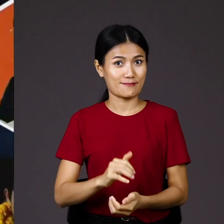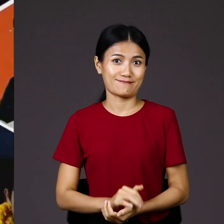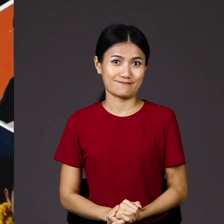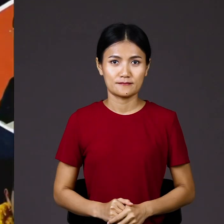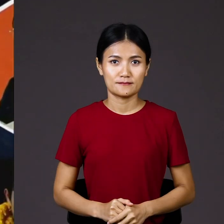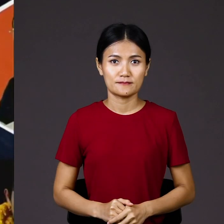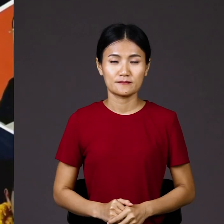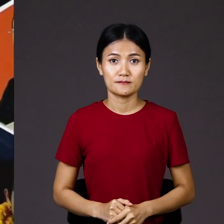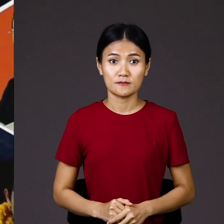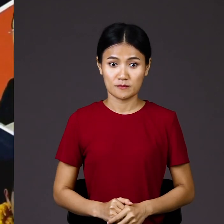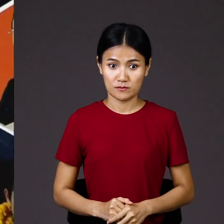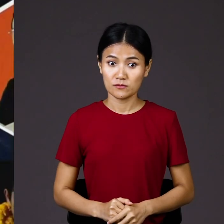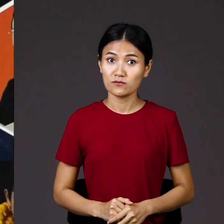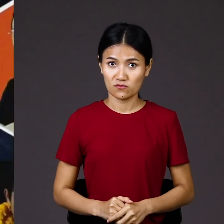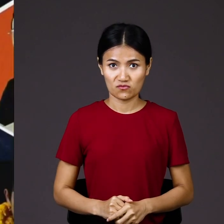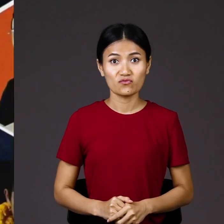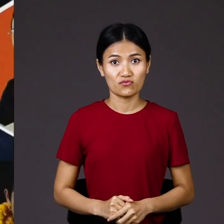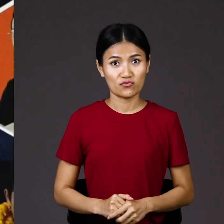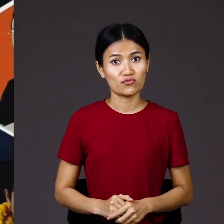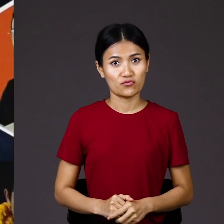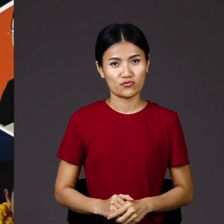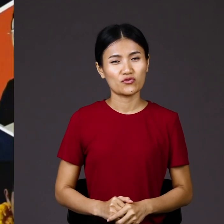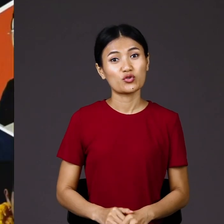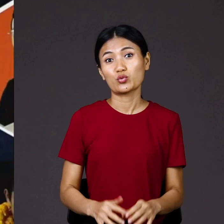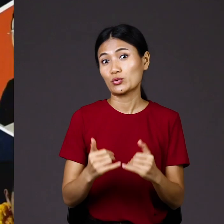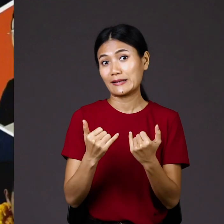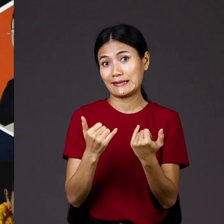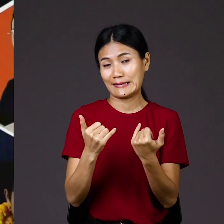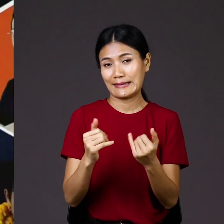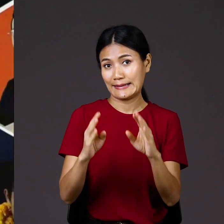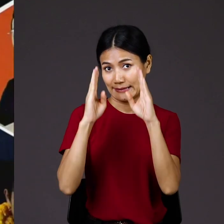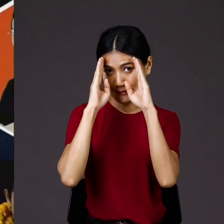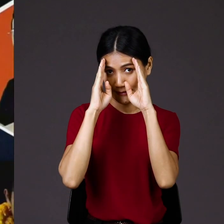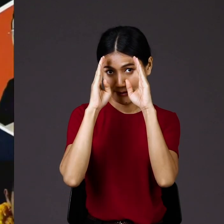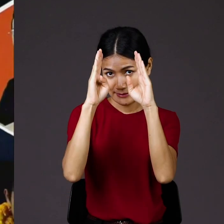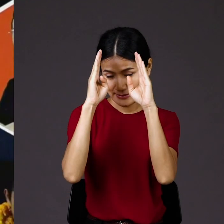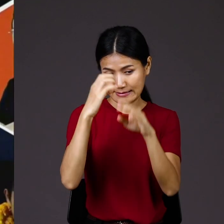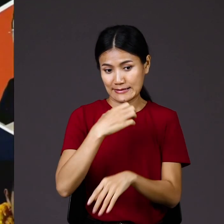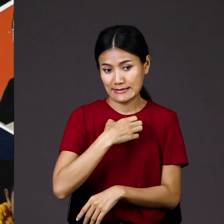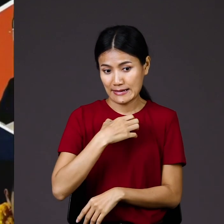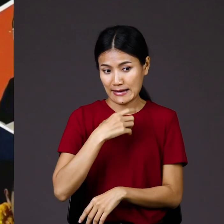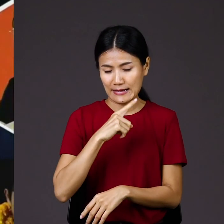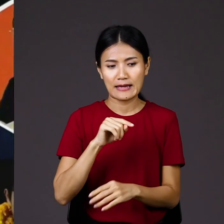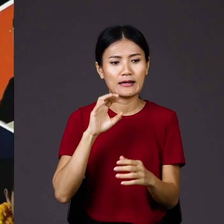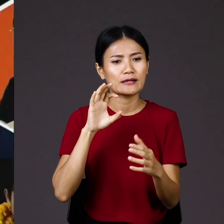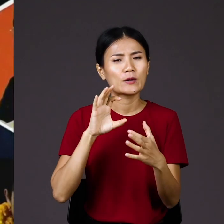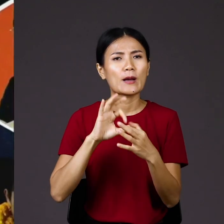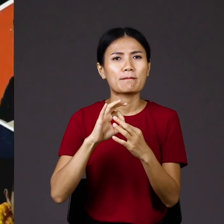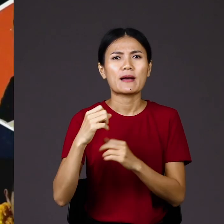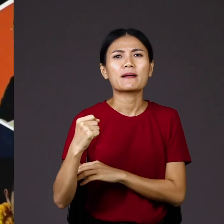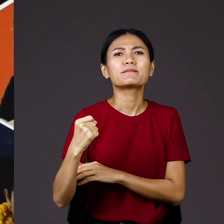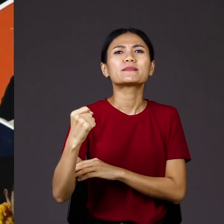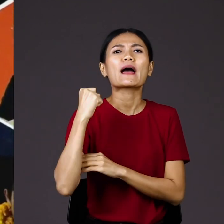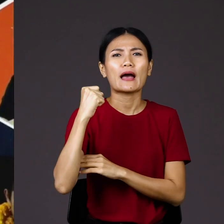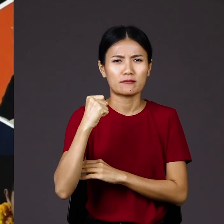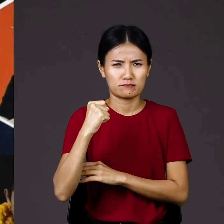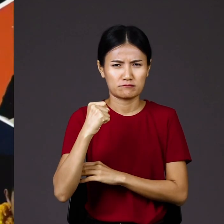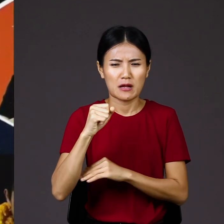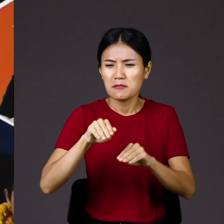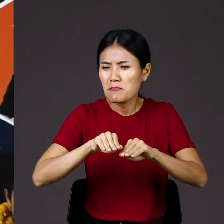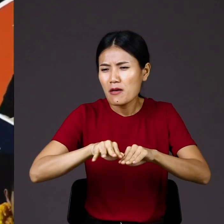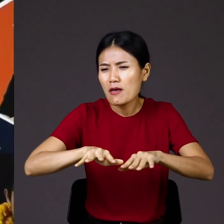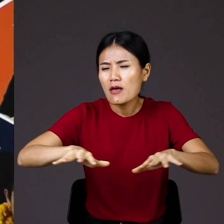ครับพี่น้องครับเราตั้งใจมาทำเรื่องการกระจายอำนาจทำเรื่องการเมืองท้อง